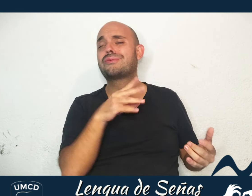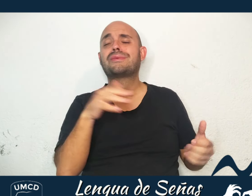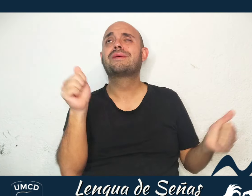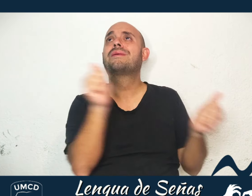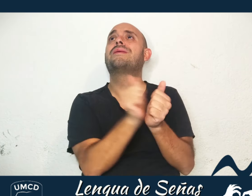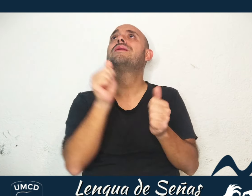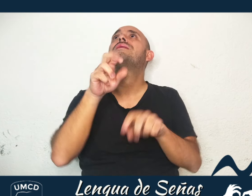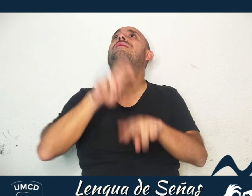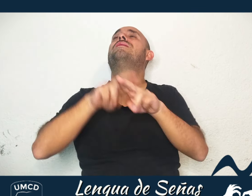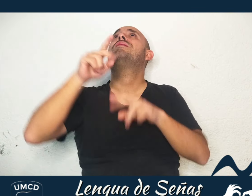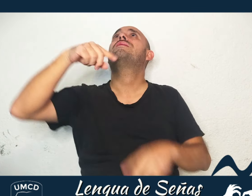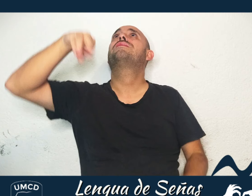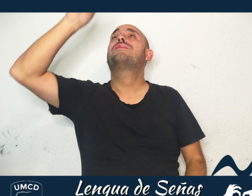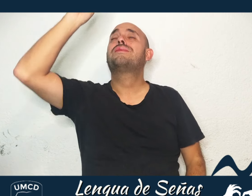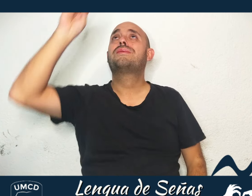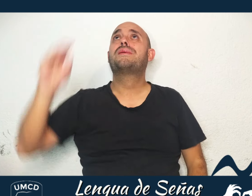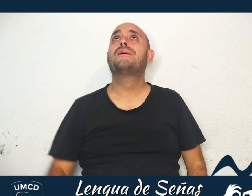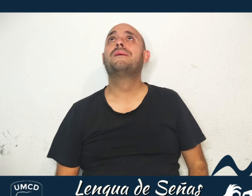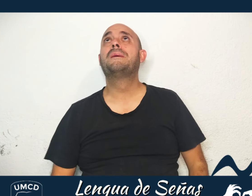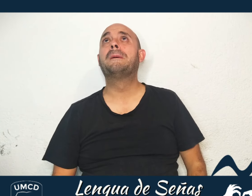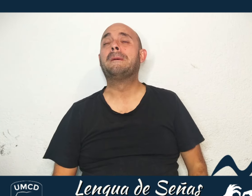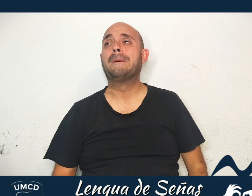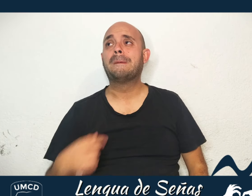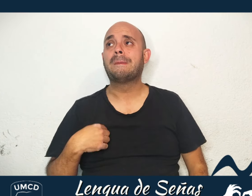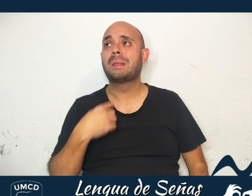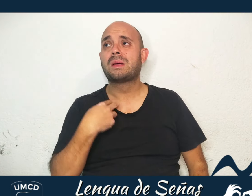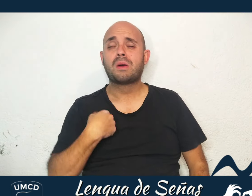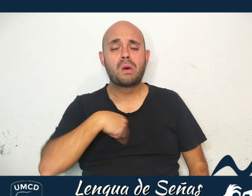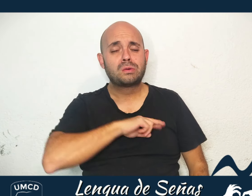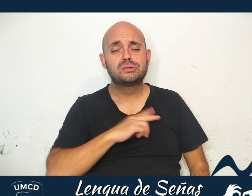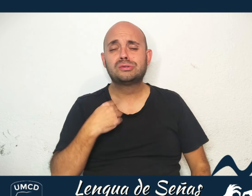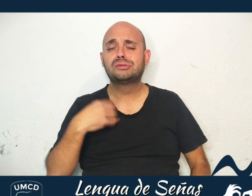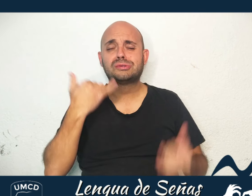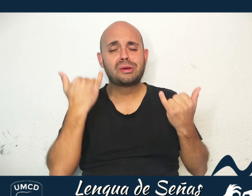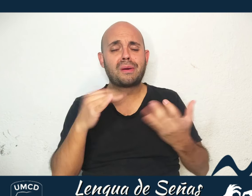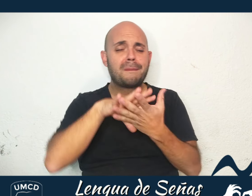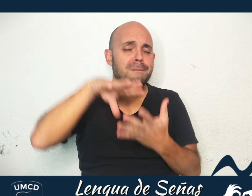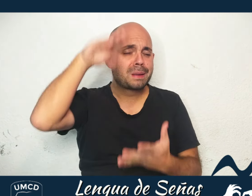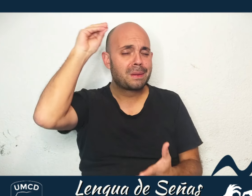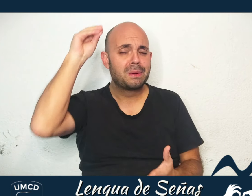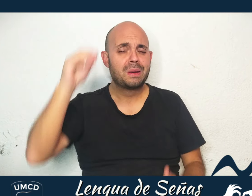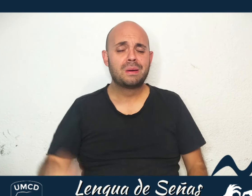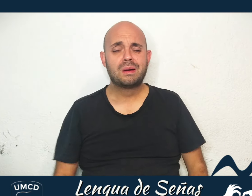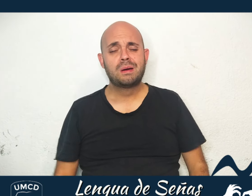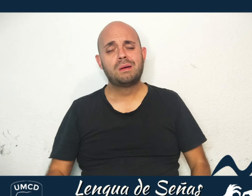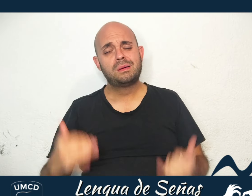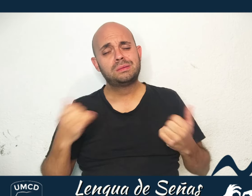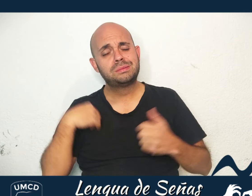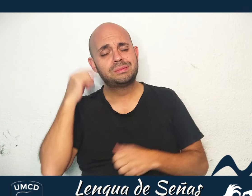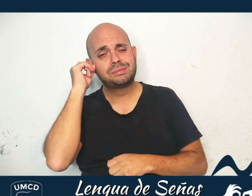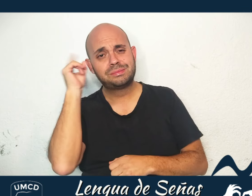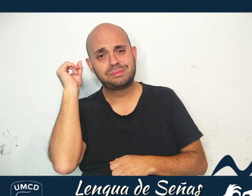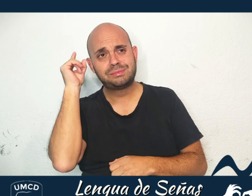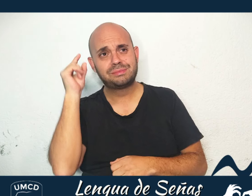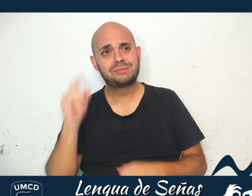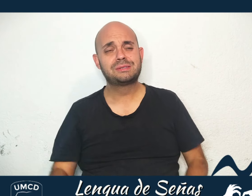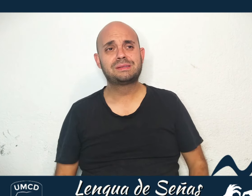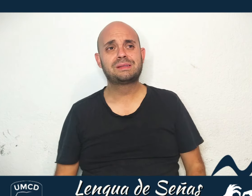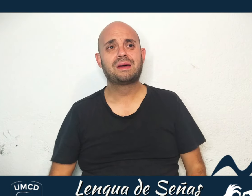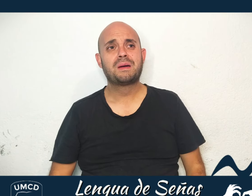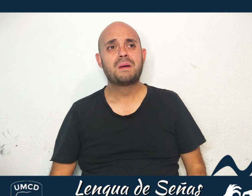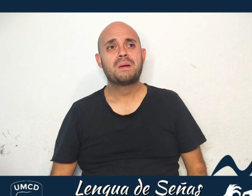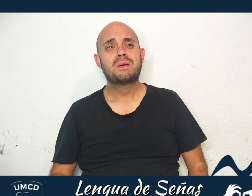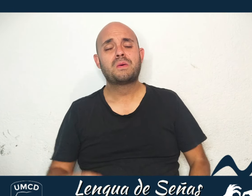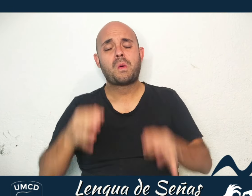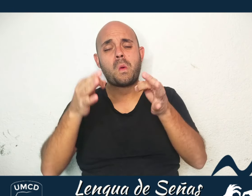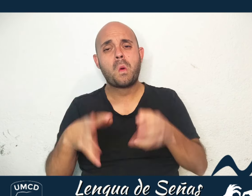en el paraíso. Y esa es hacia donde nosotros vamos. Entonces, lo que podemos entender es que Pablo posiblemente